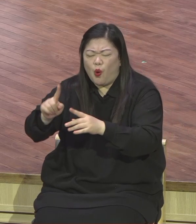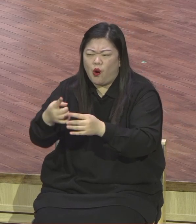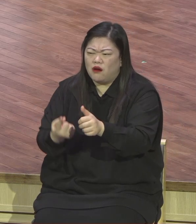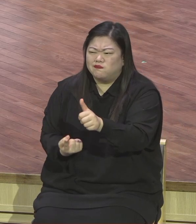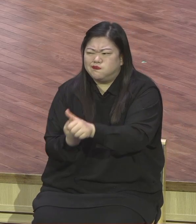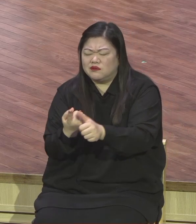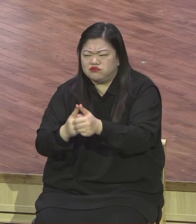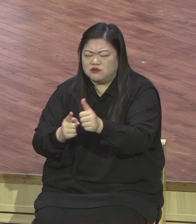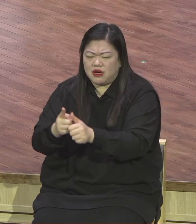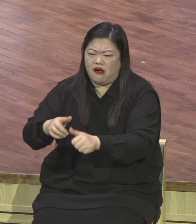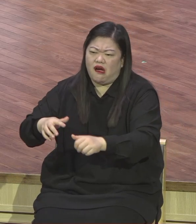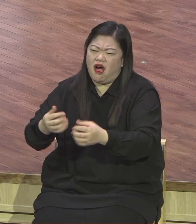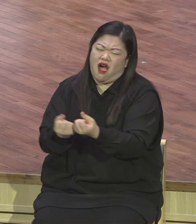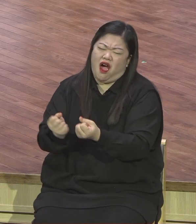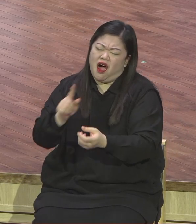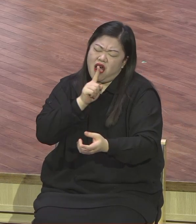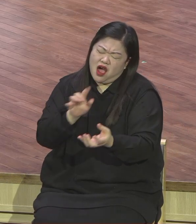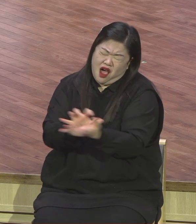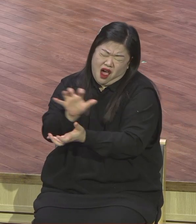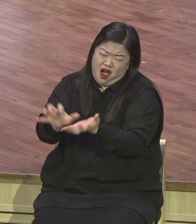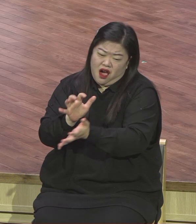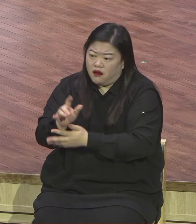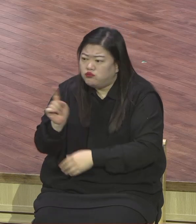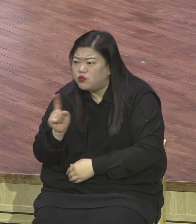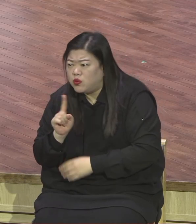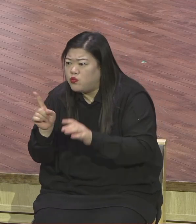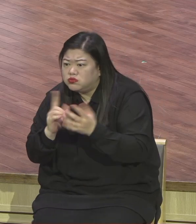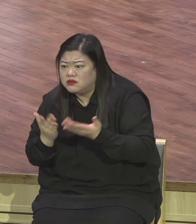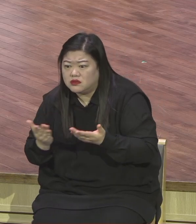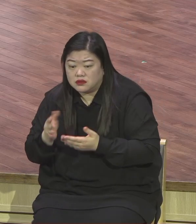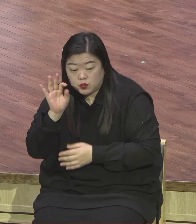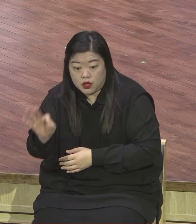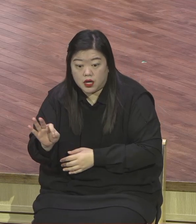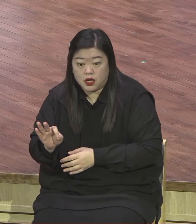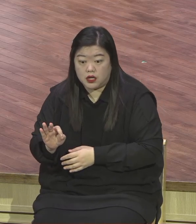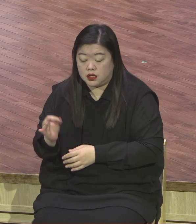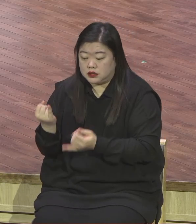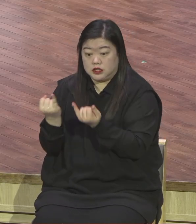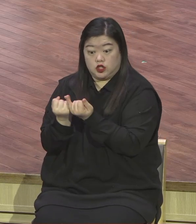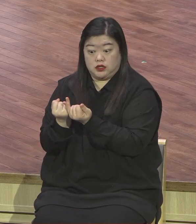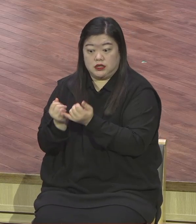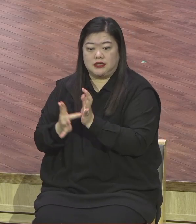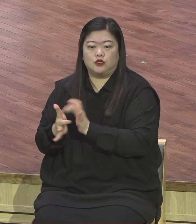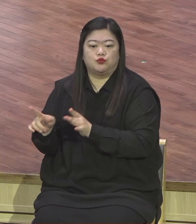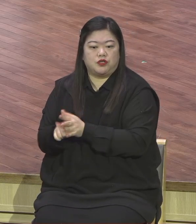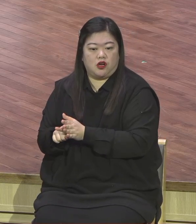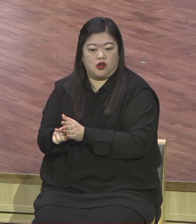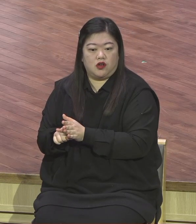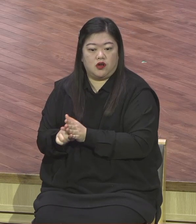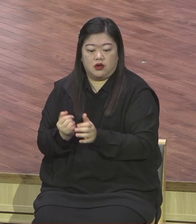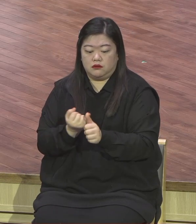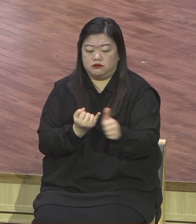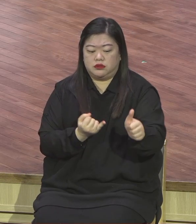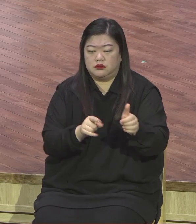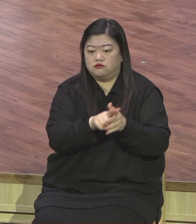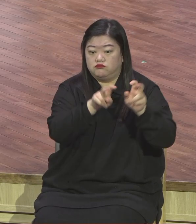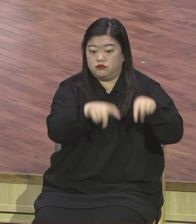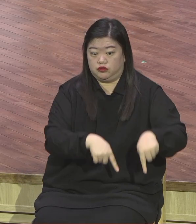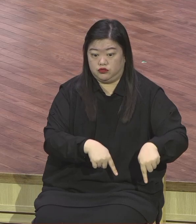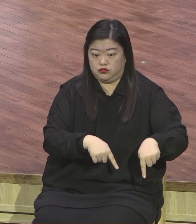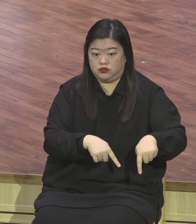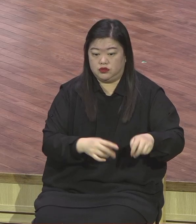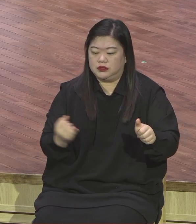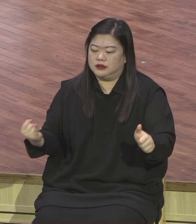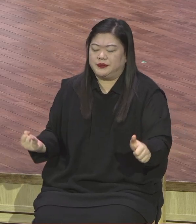아니 예수 믿어가지고 무슨 다른 사람을 기회를 줍니까? 나쁜 가르칩니까? 왜 그렇게 합니까? 이건